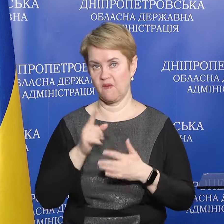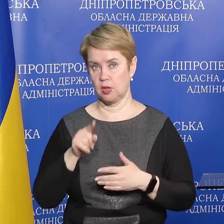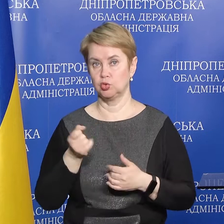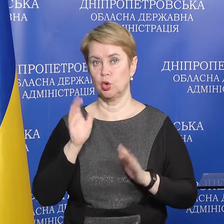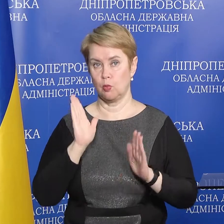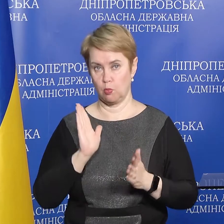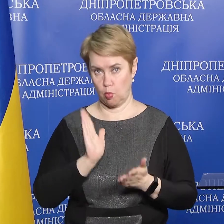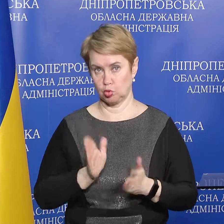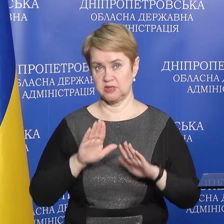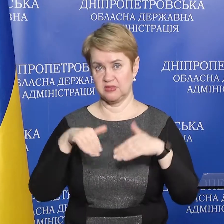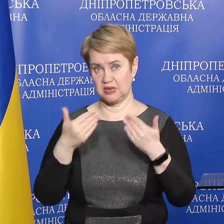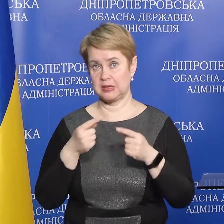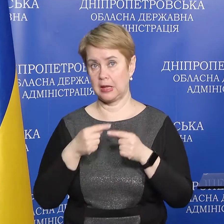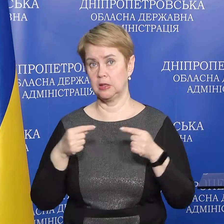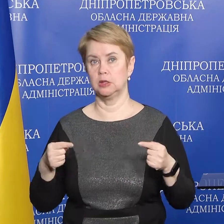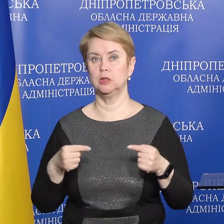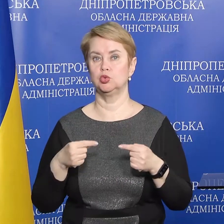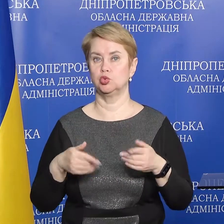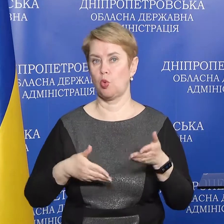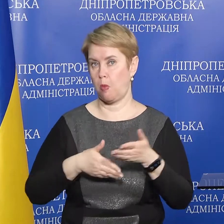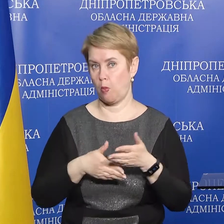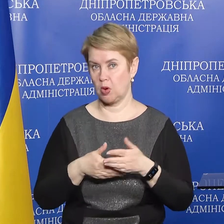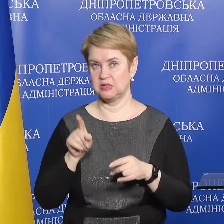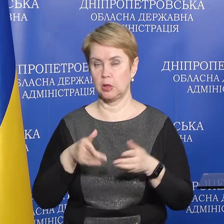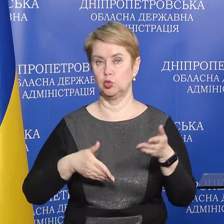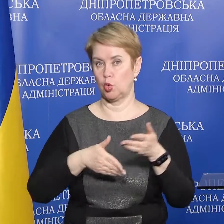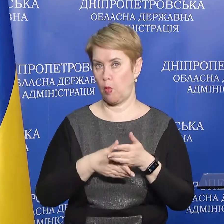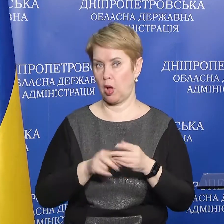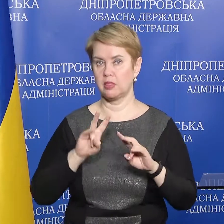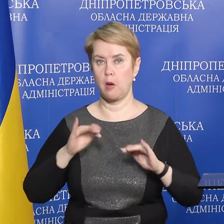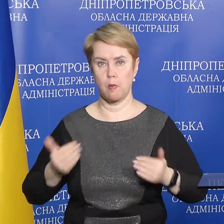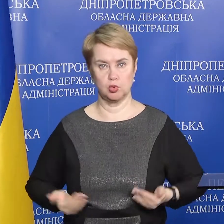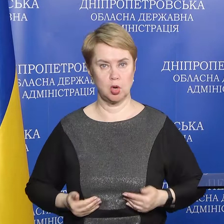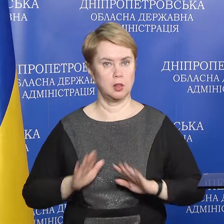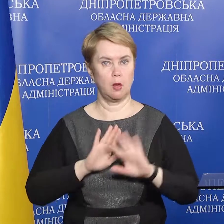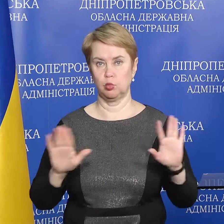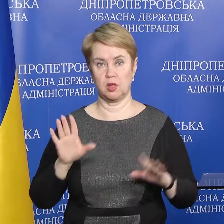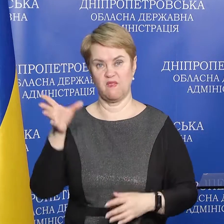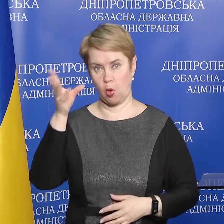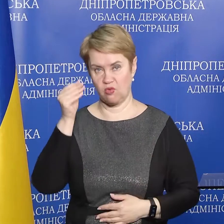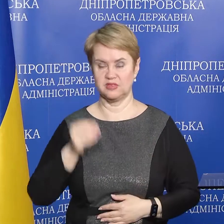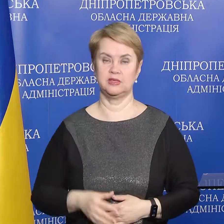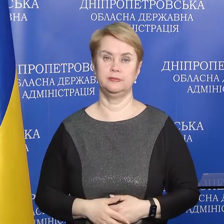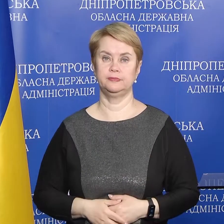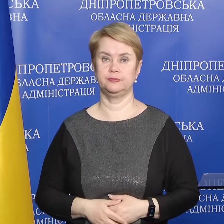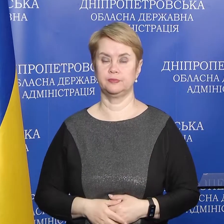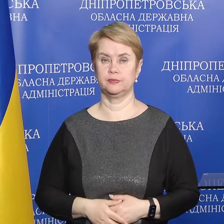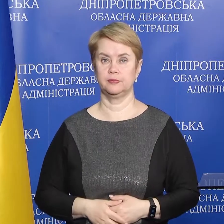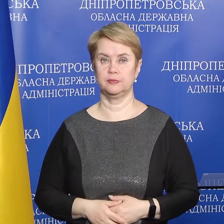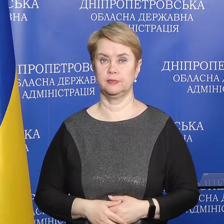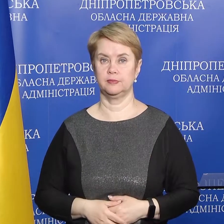ще може звернутися на іншу допомогу, то ця допомога на проживання не буде враховуватися.